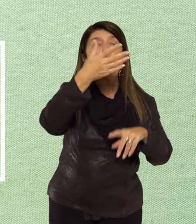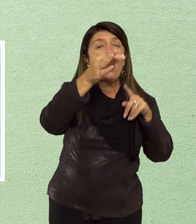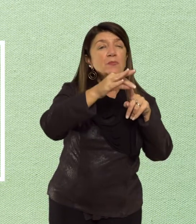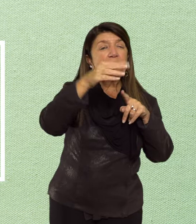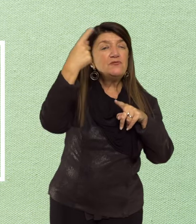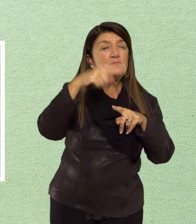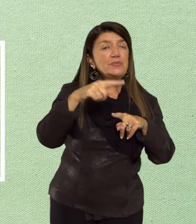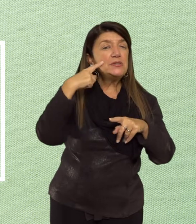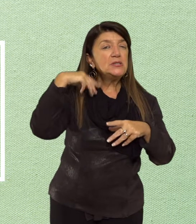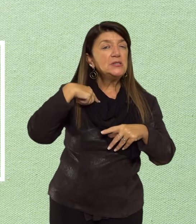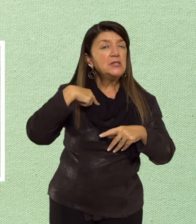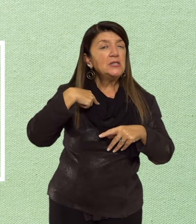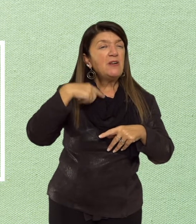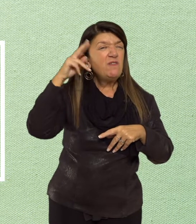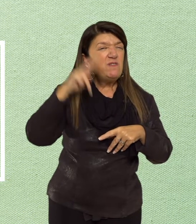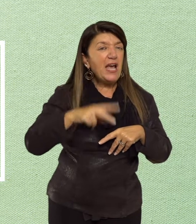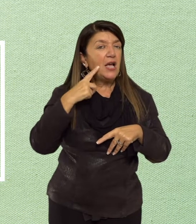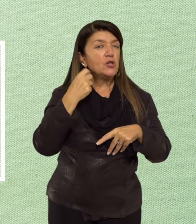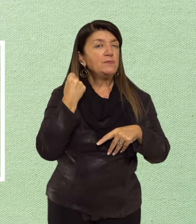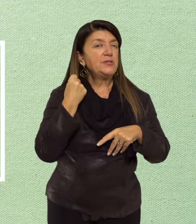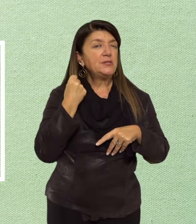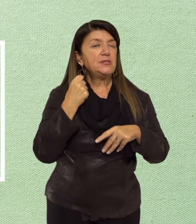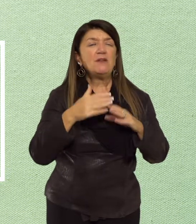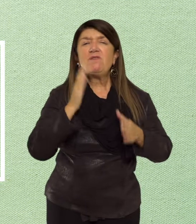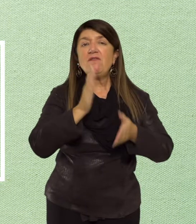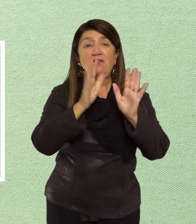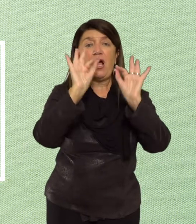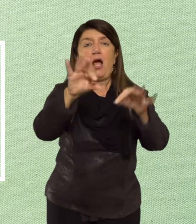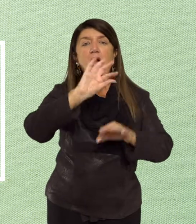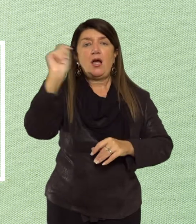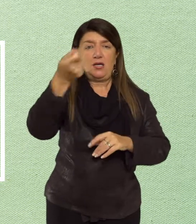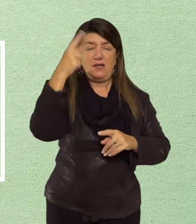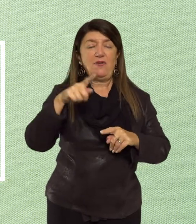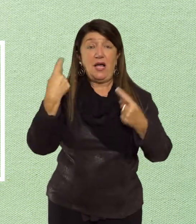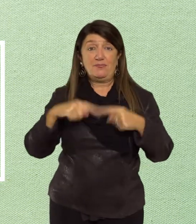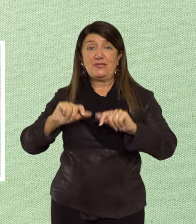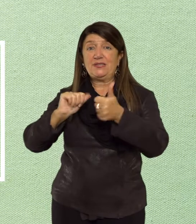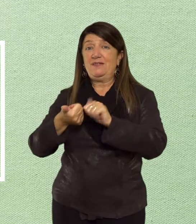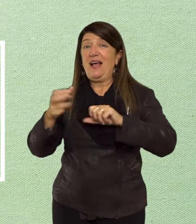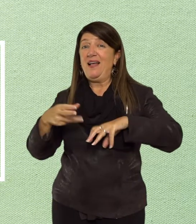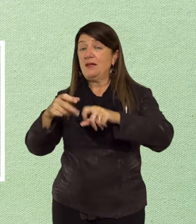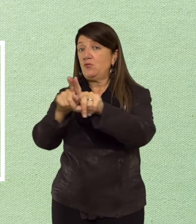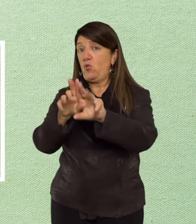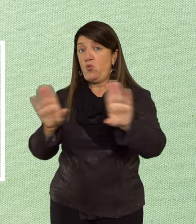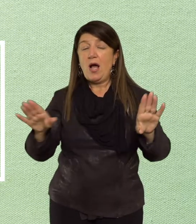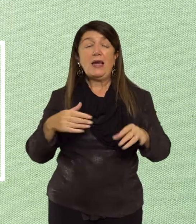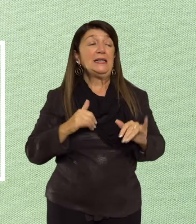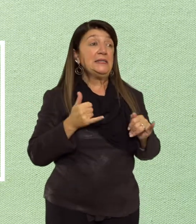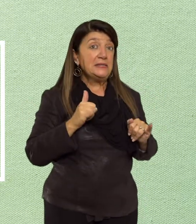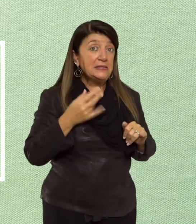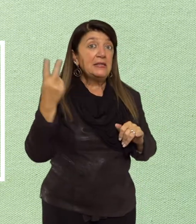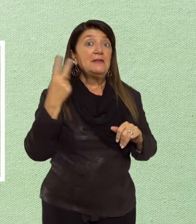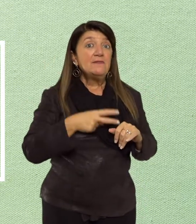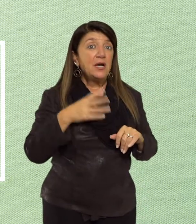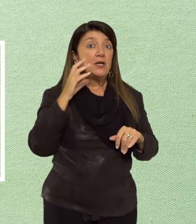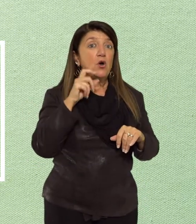questo caso devi sognare di fare la vita d'atleta. Quindi abbiamo capito anche che nel mondo paralimpico non è,